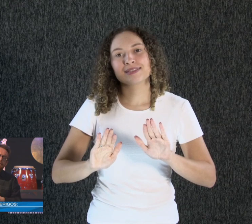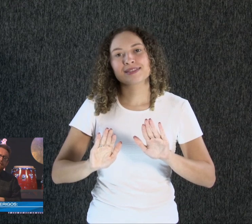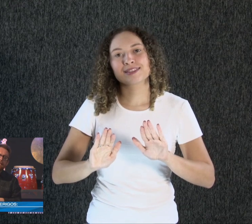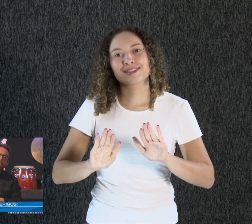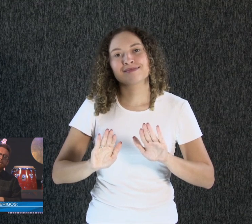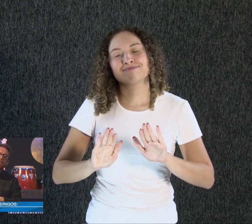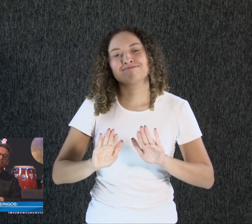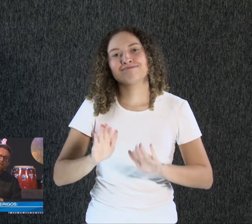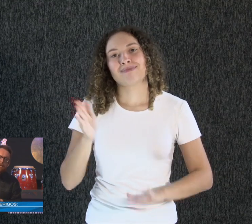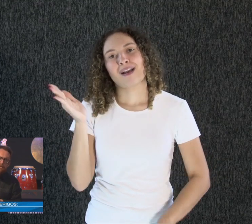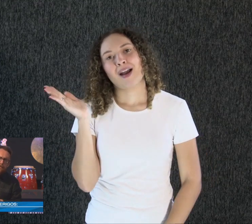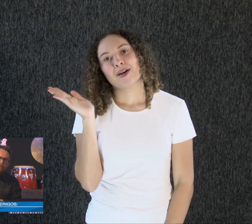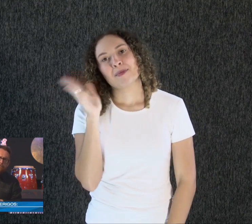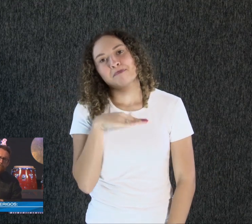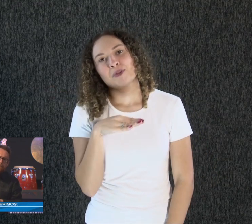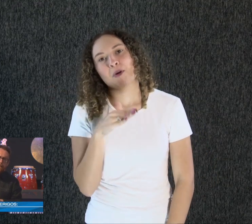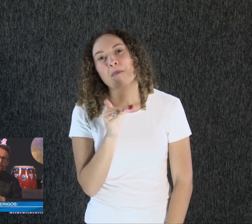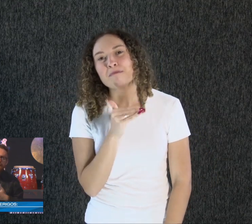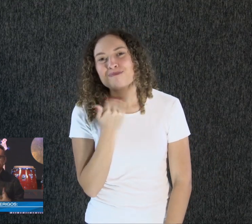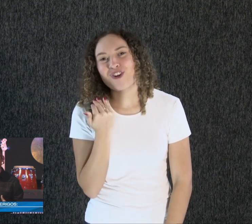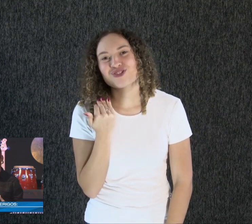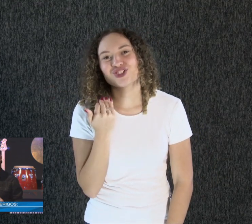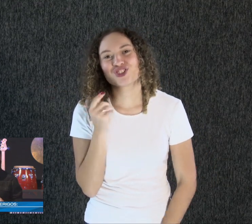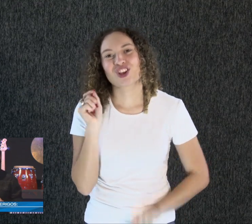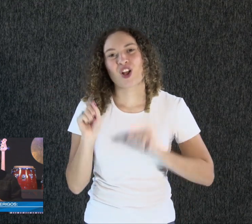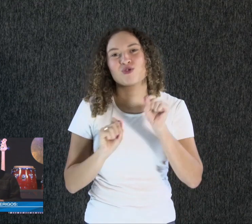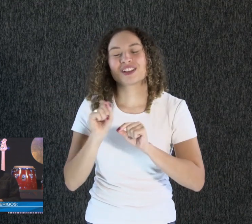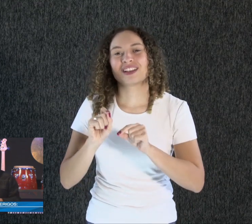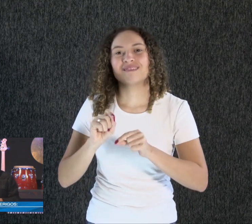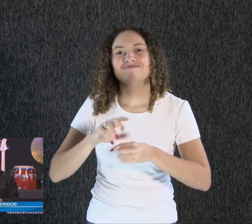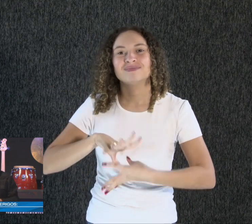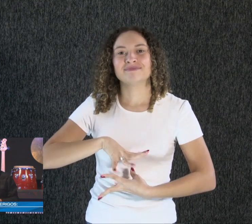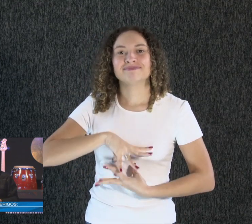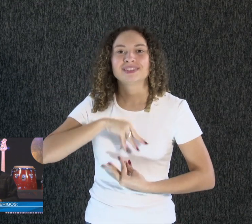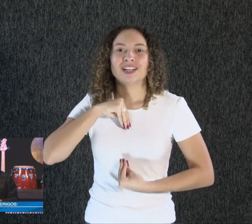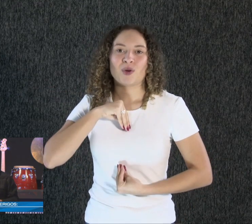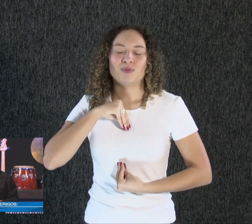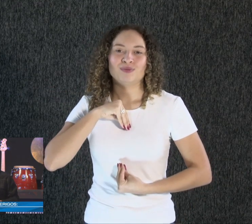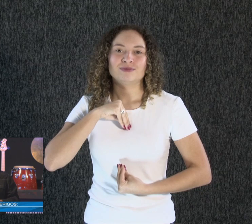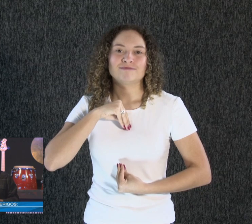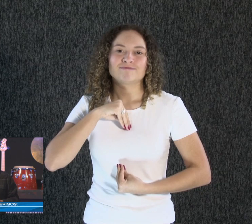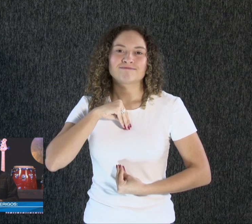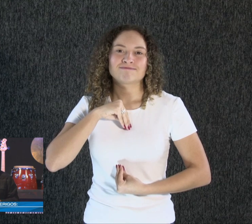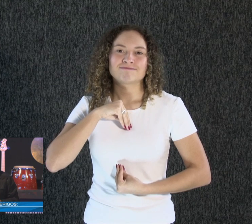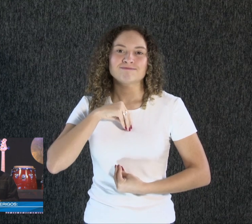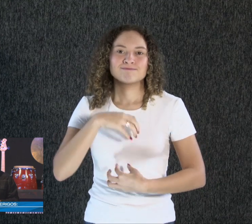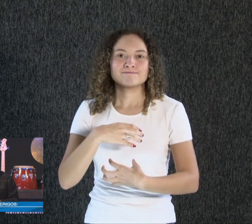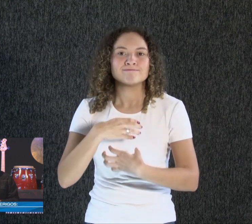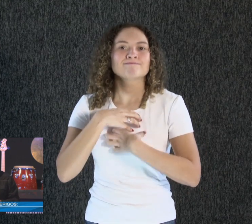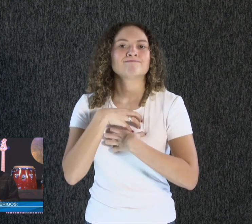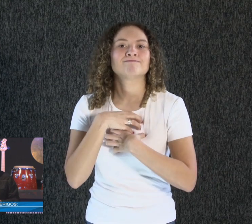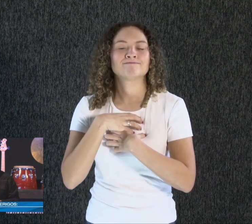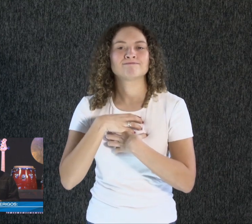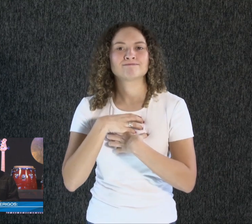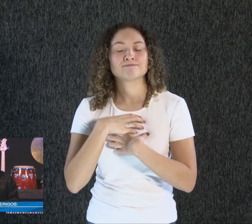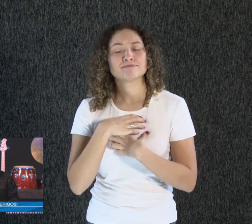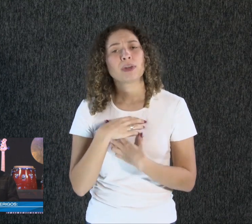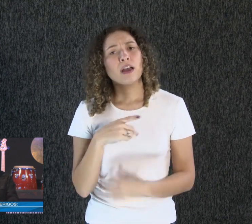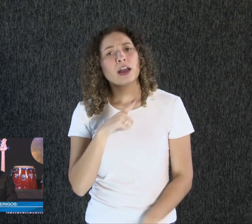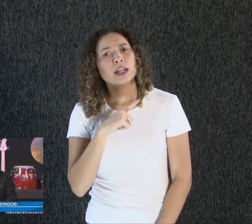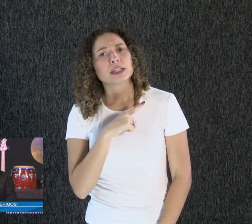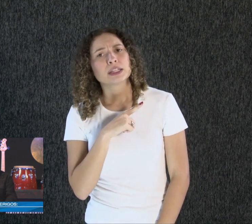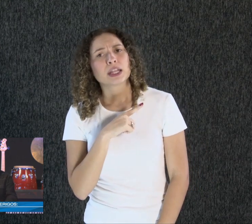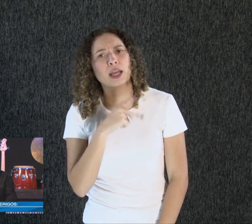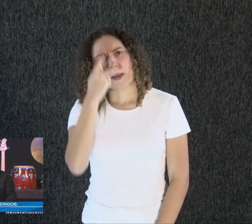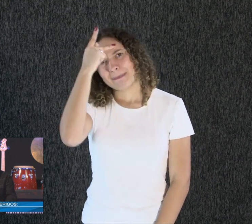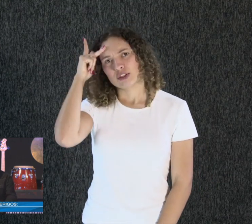dizer para vocês que a pior morte não é a física, mas a pior morte é a espiritual. É a